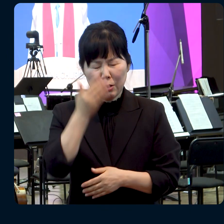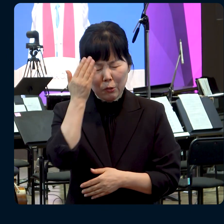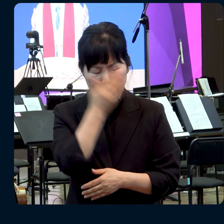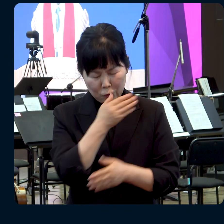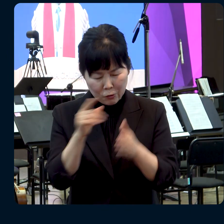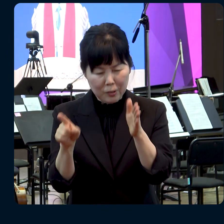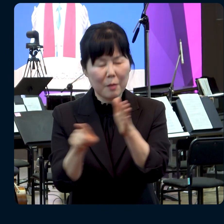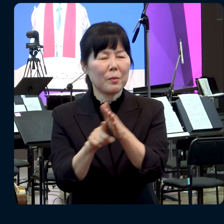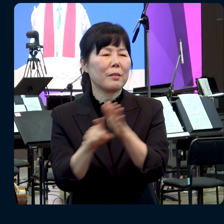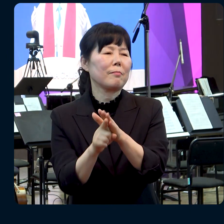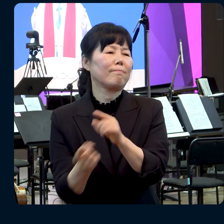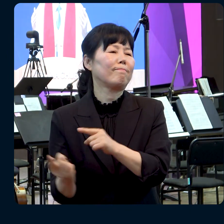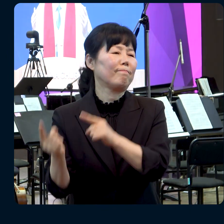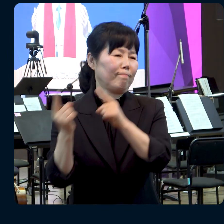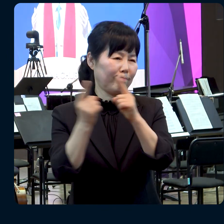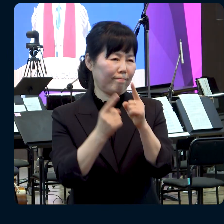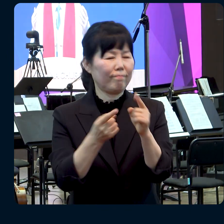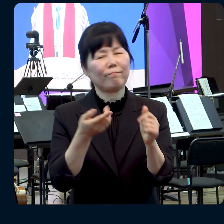떠올랐습니다.